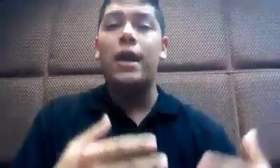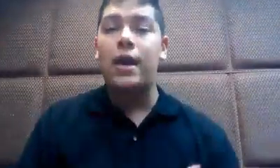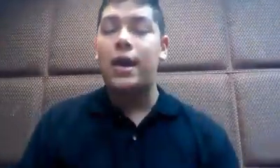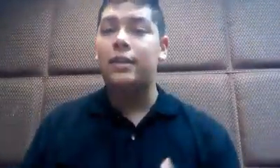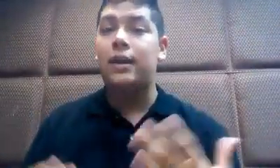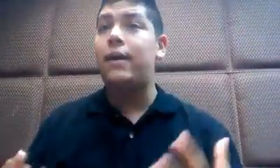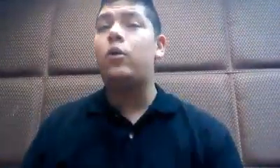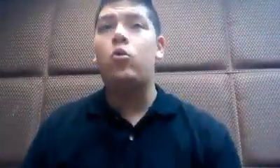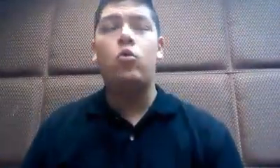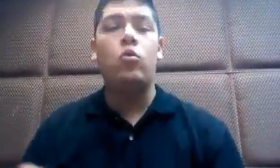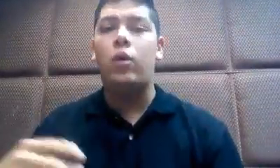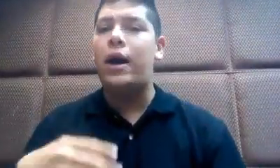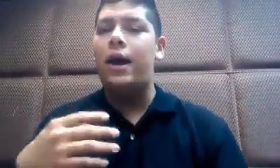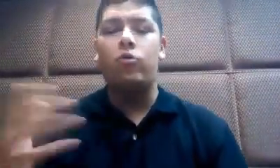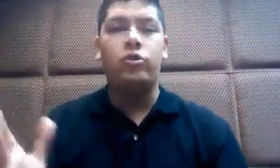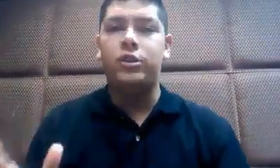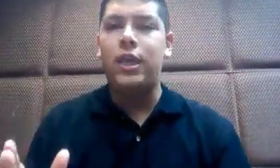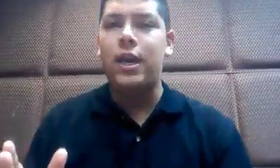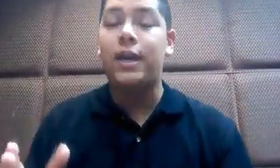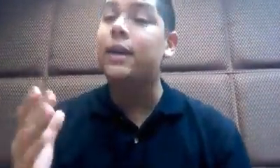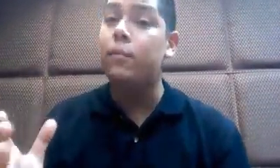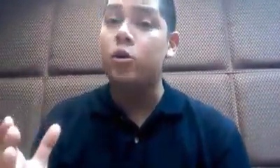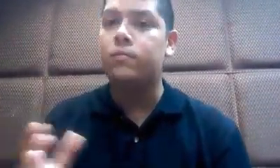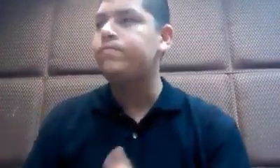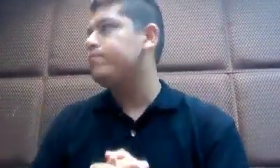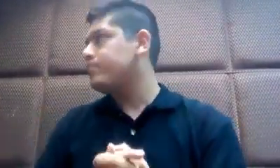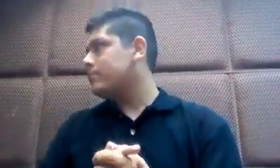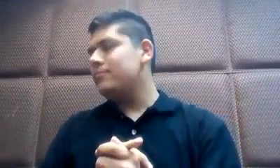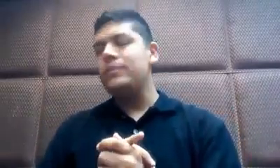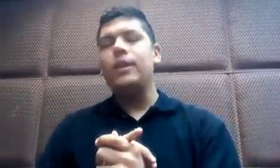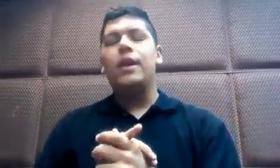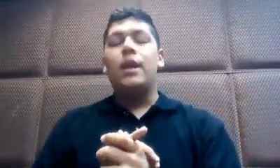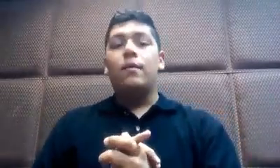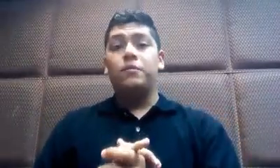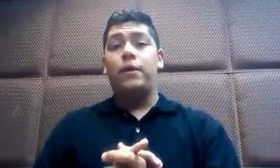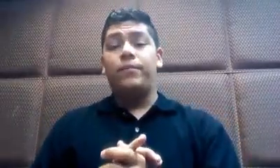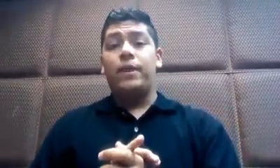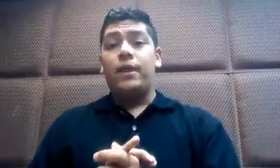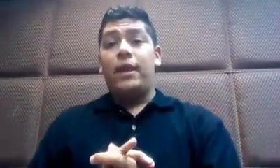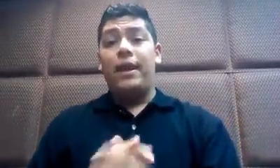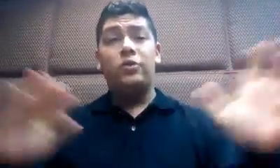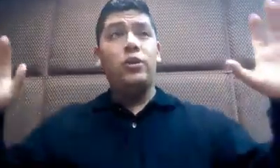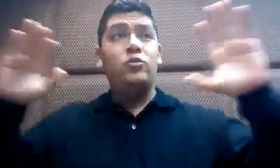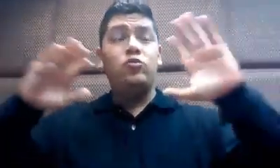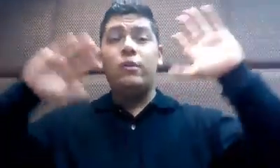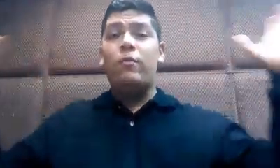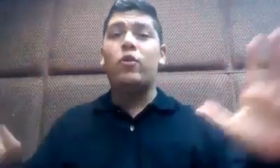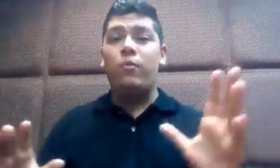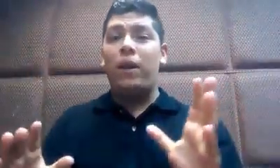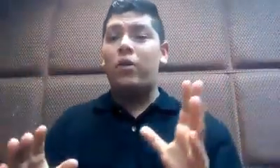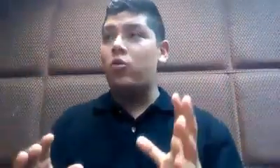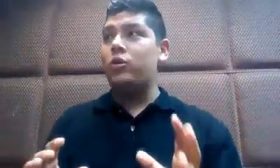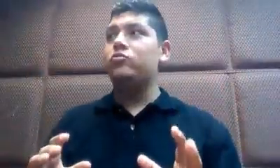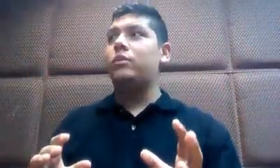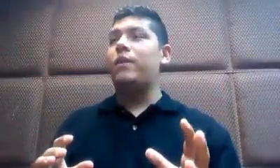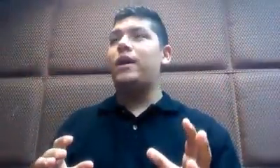al trabajo, a donde sea, en camión. Pues bueno, es un tema muy complejo, es un tema, la